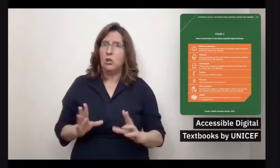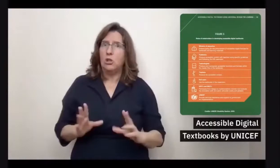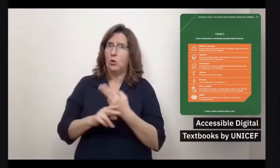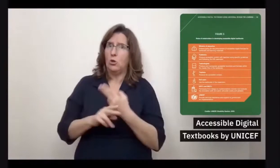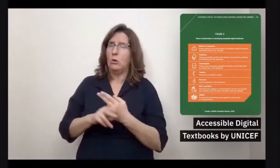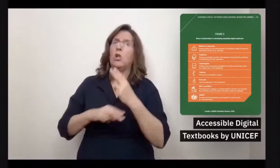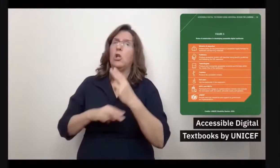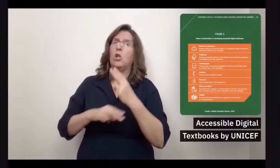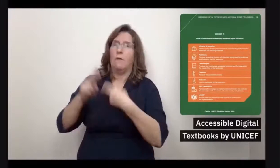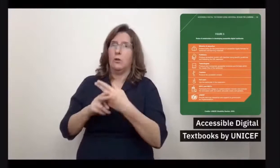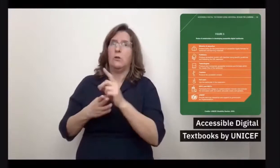los materiales,